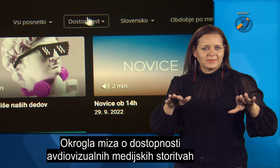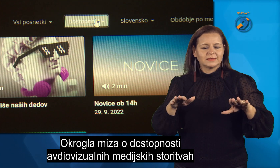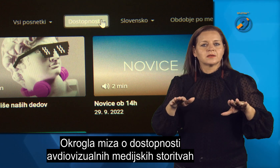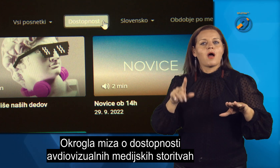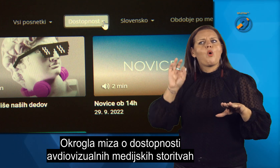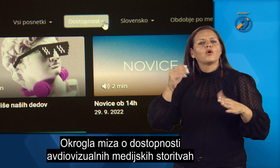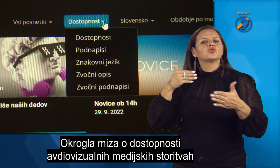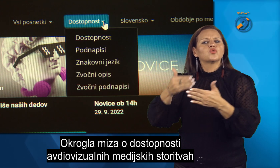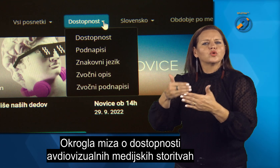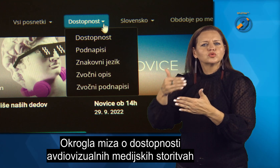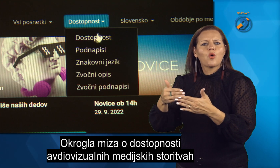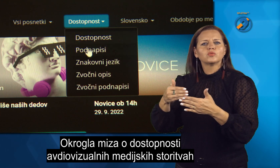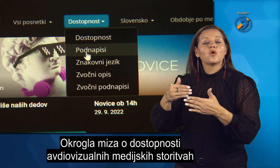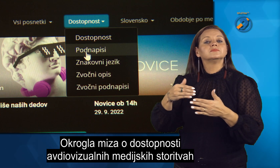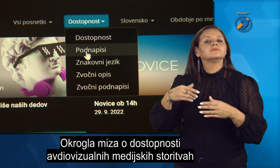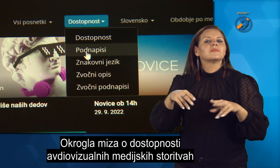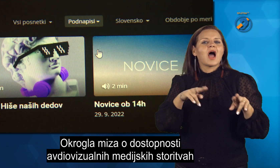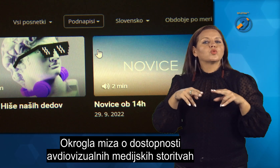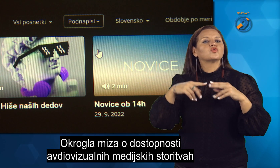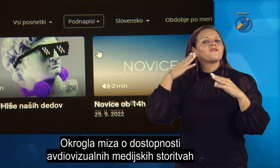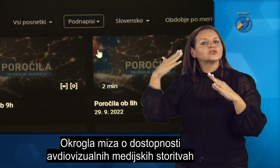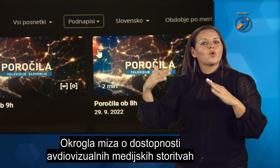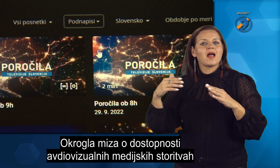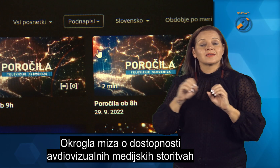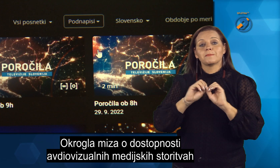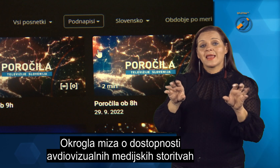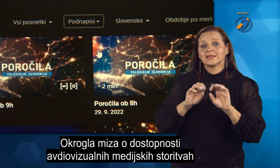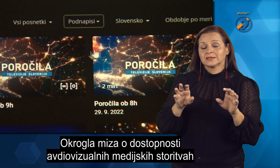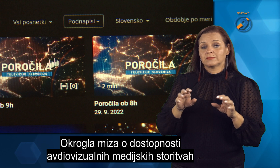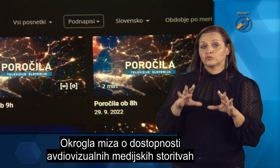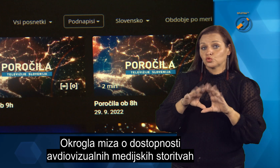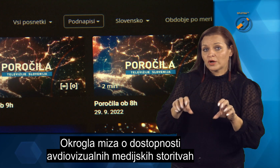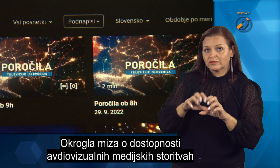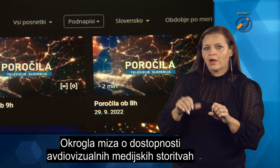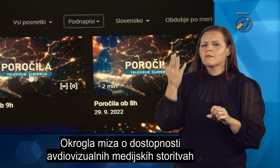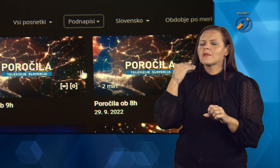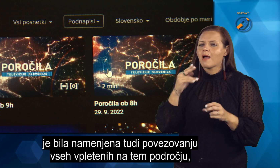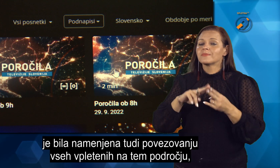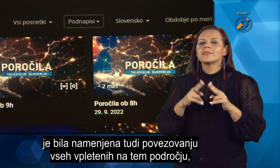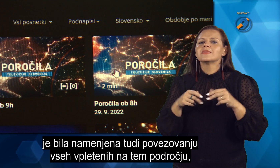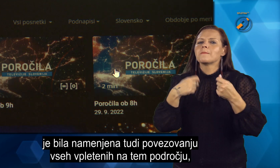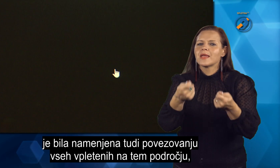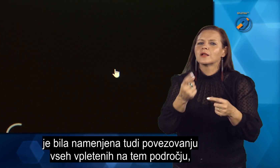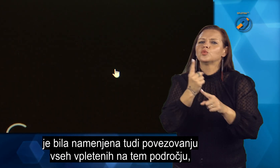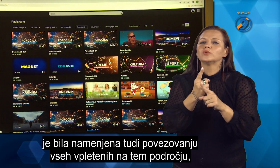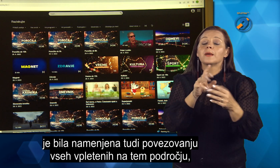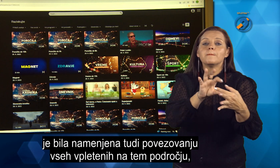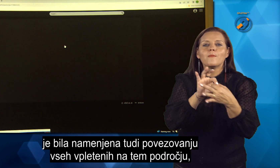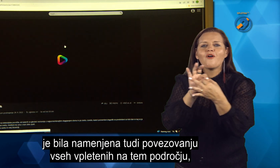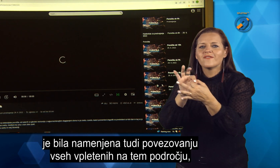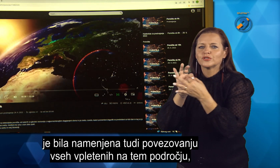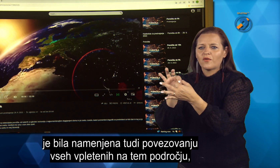Okrogla miza o dostopnosti audiovizualnih medijskih storitvah je bila namenjena tudi povezovanju vseh vpletenih na tem